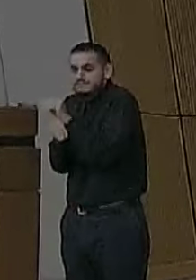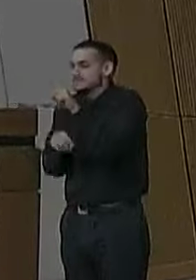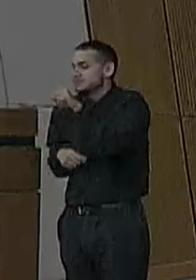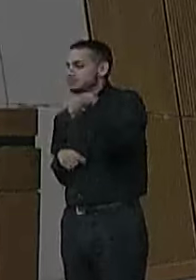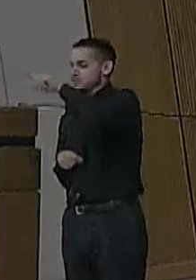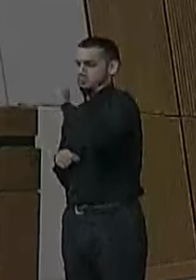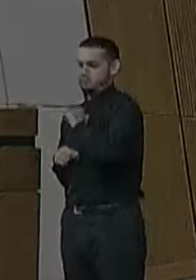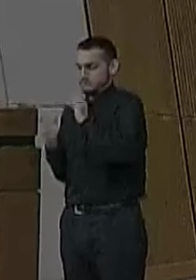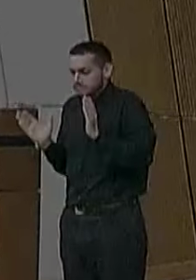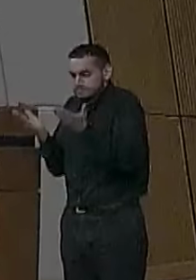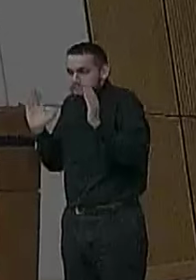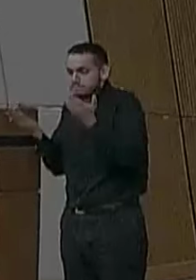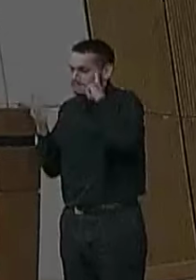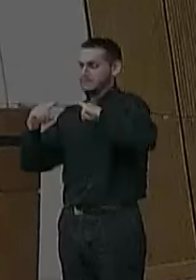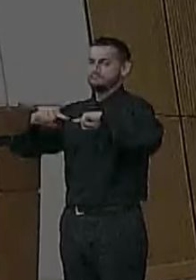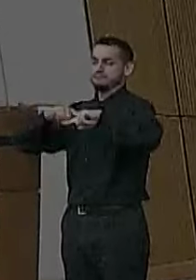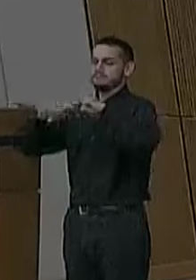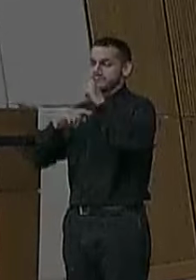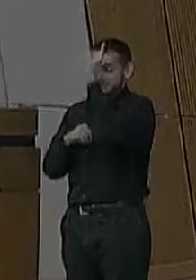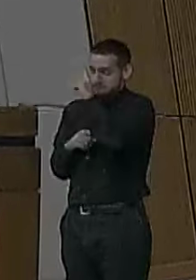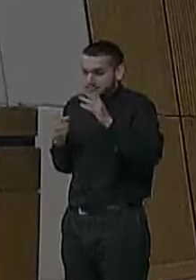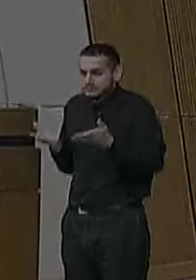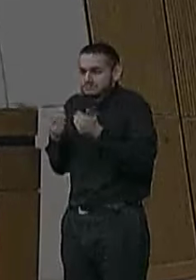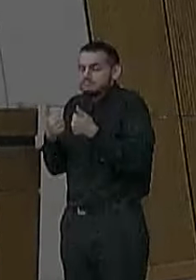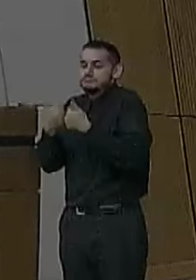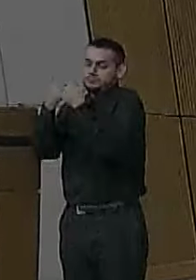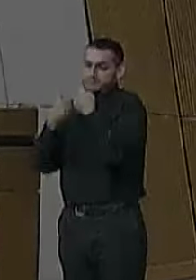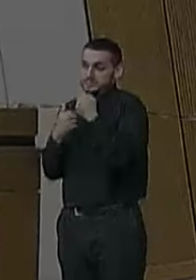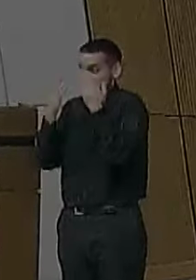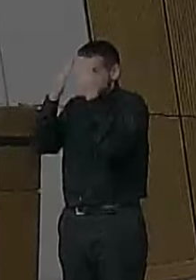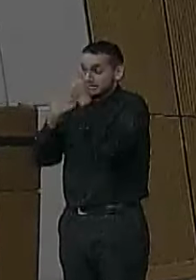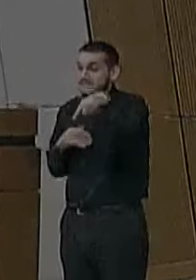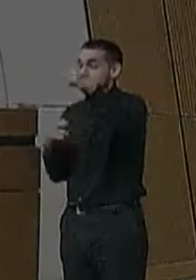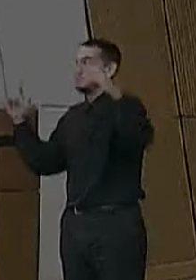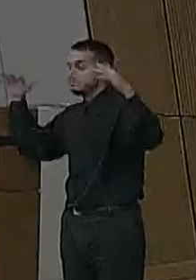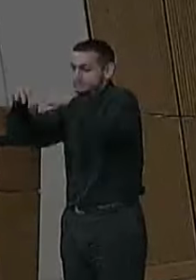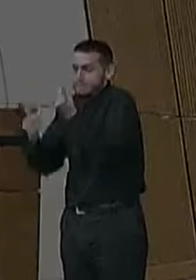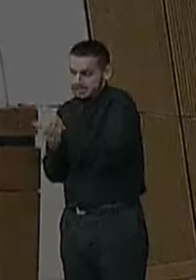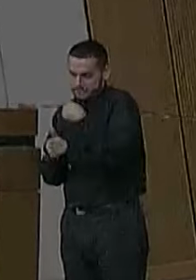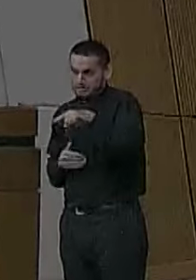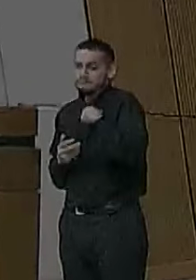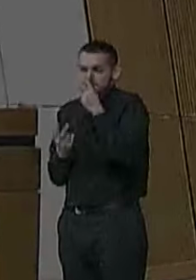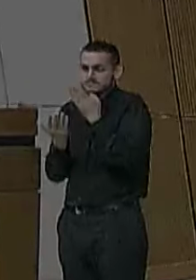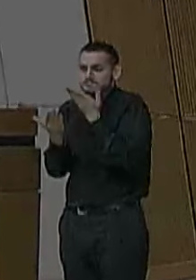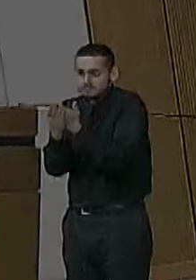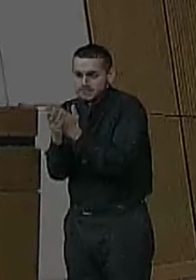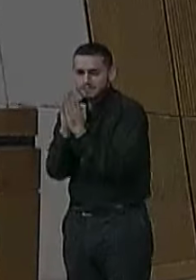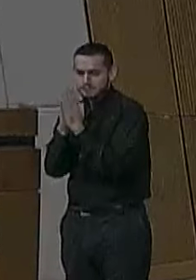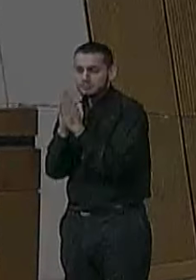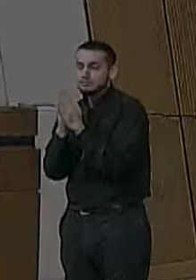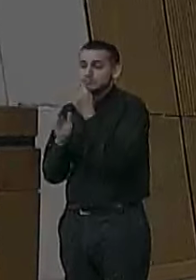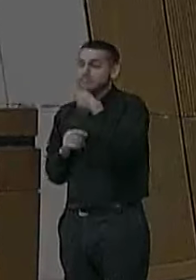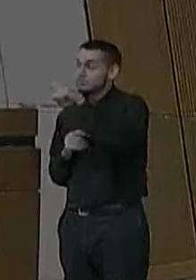fortalecer a lideresas con discapacidad. Entonces, darles la bienvenida, agradecerles que estén acá, pedirles de que si